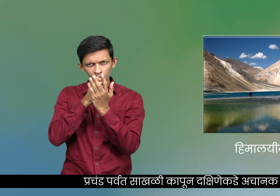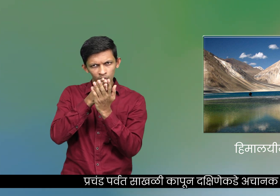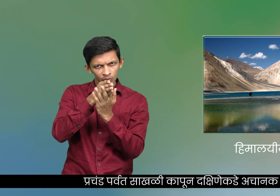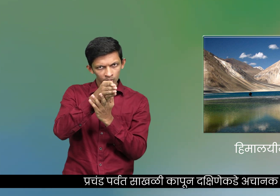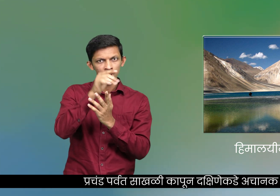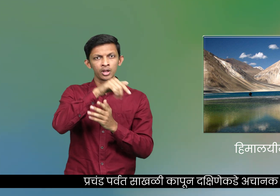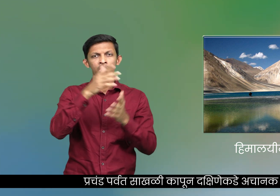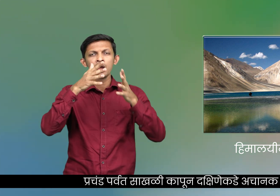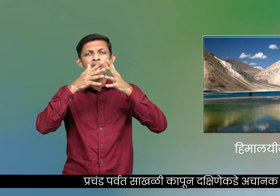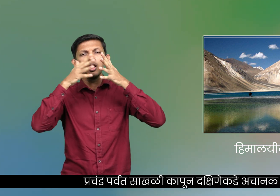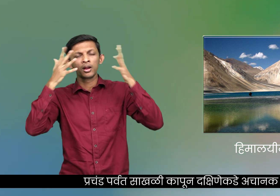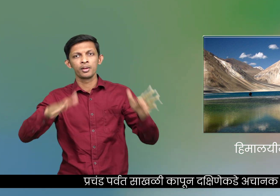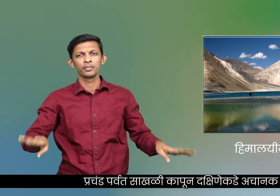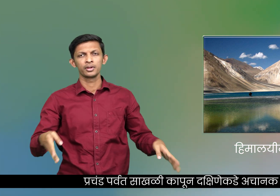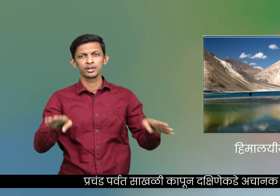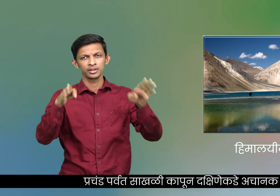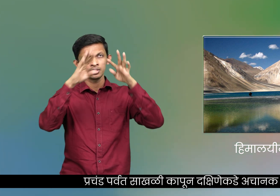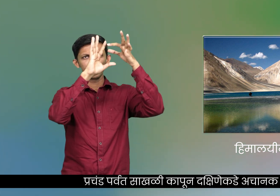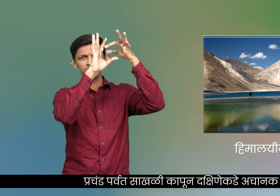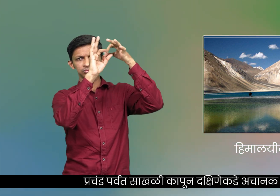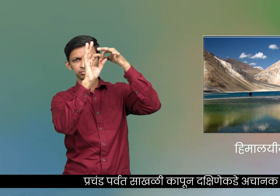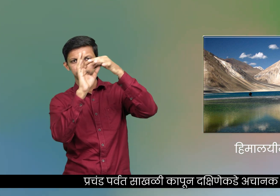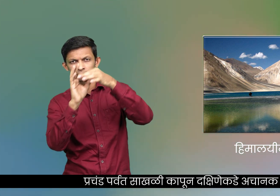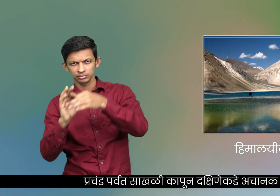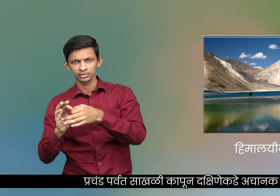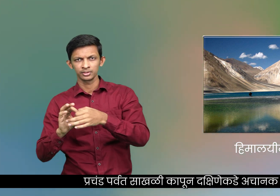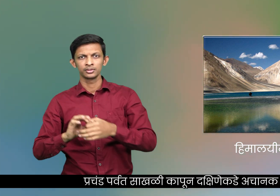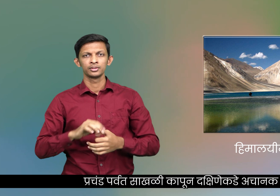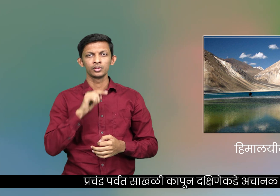प्रचंड पर्वत साखळी कापून दक्षिणेकडे अचानक वाकतात.